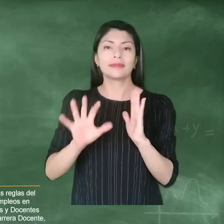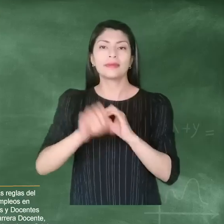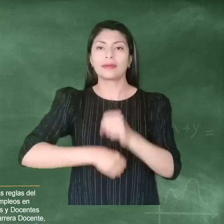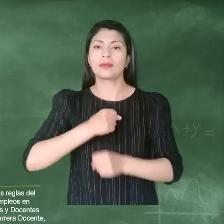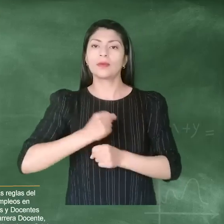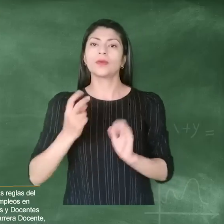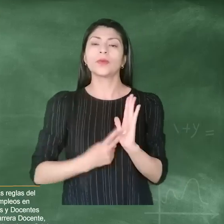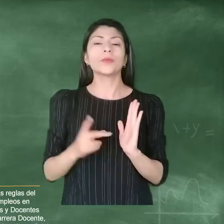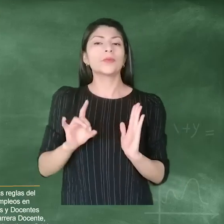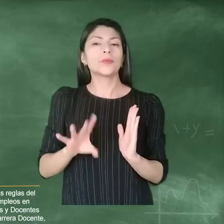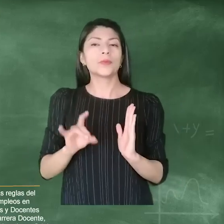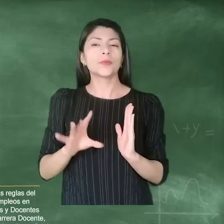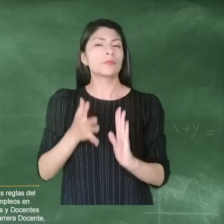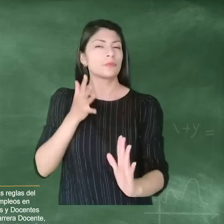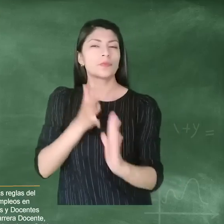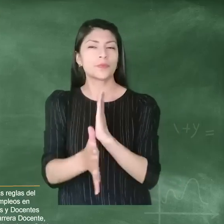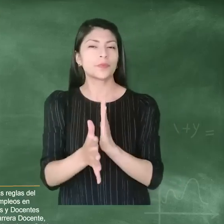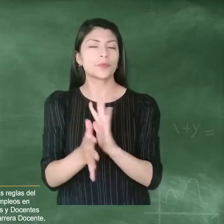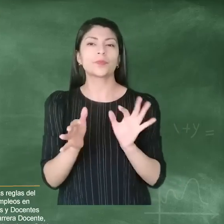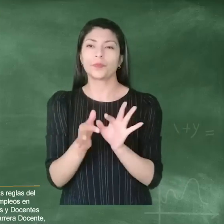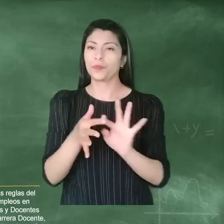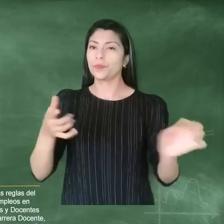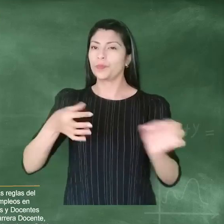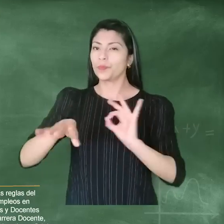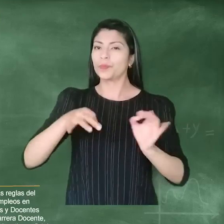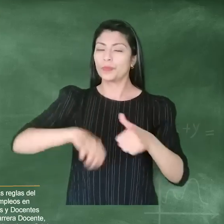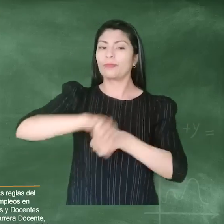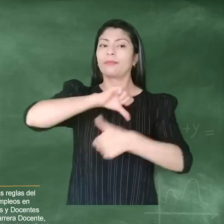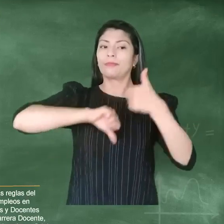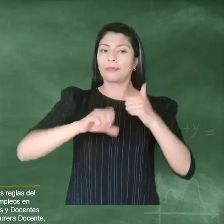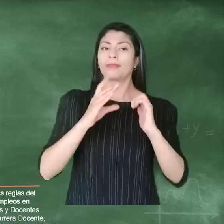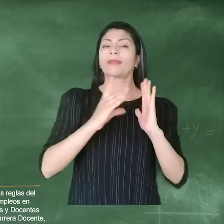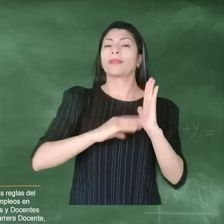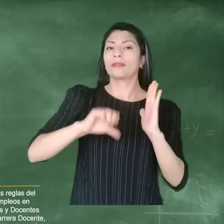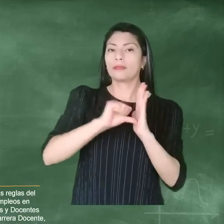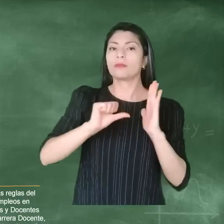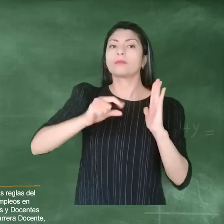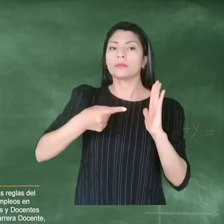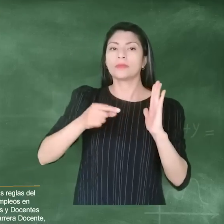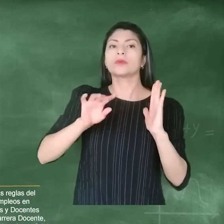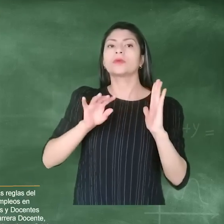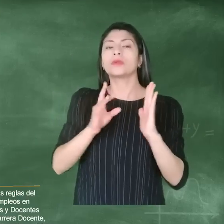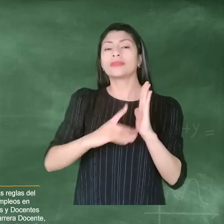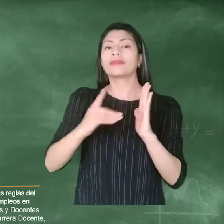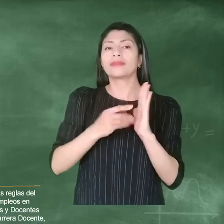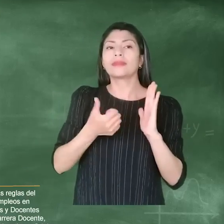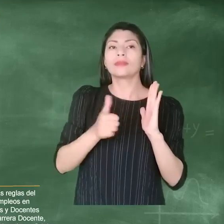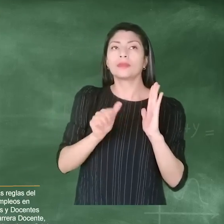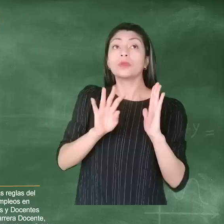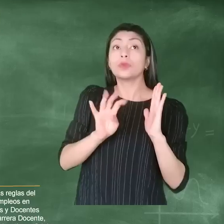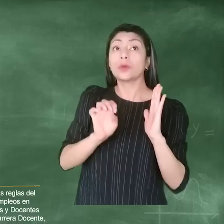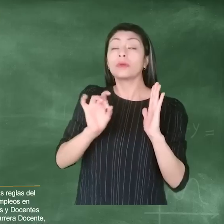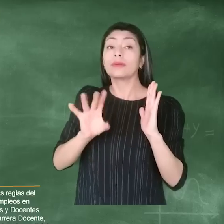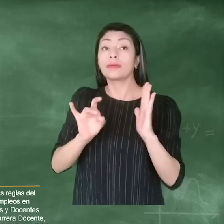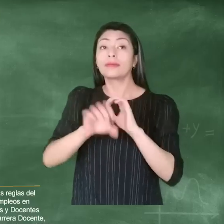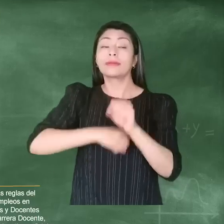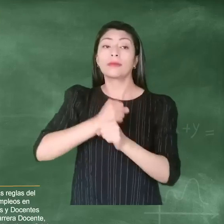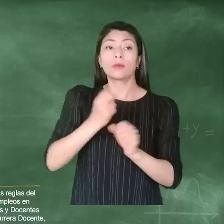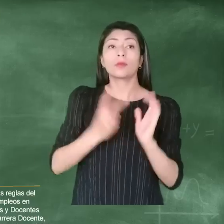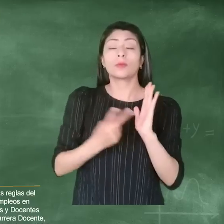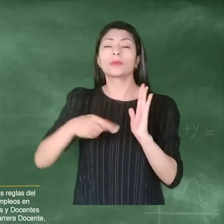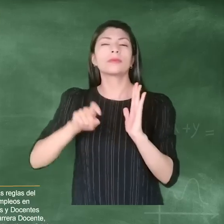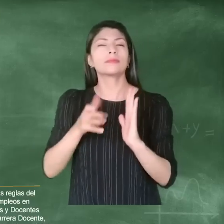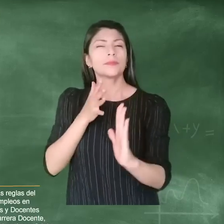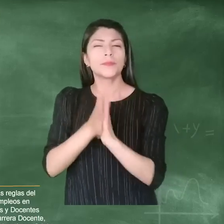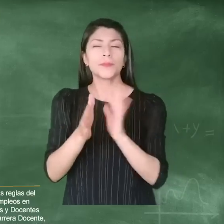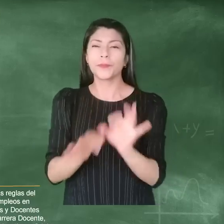2.4.1.1.5 del Decreto 1075 de 2015 en mención, subrogado por el artículo 1 del Decreto 915